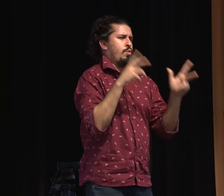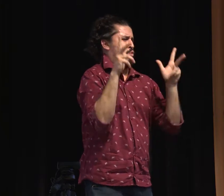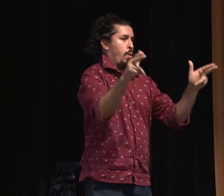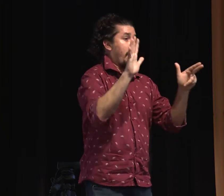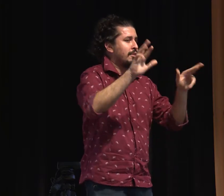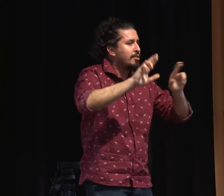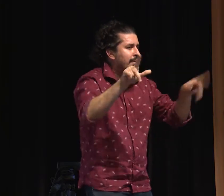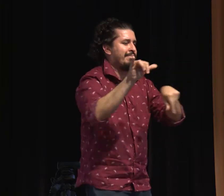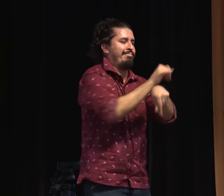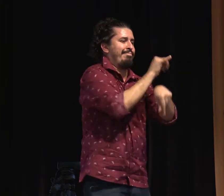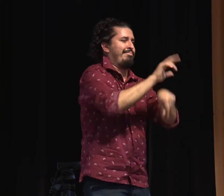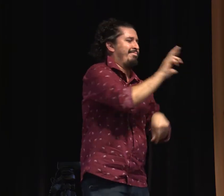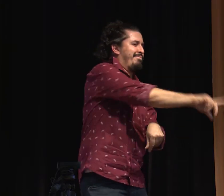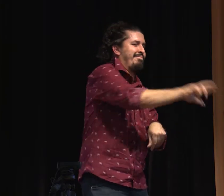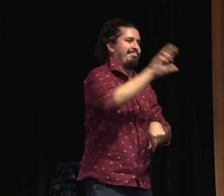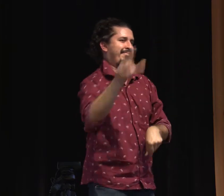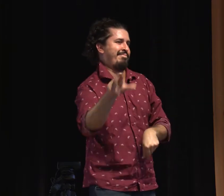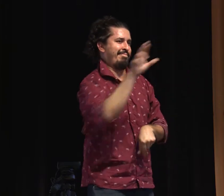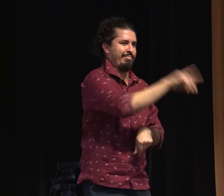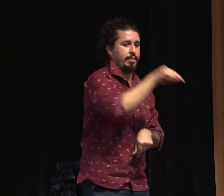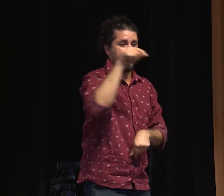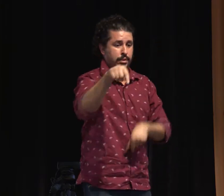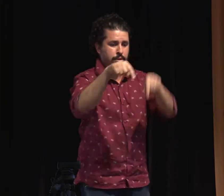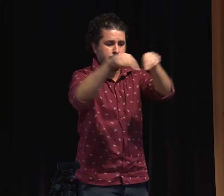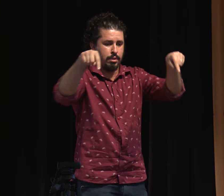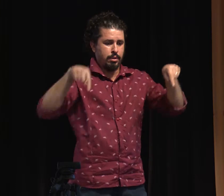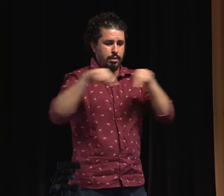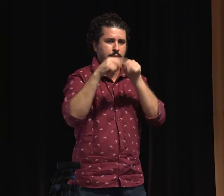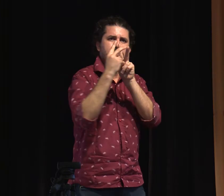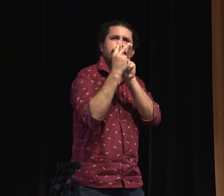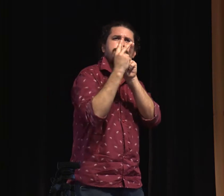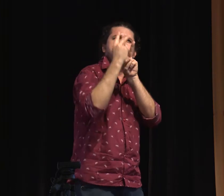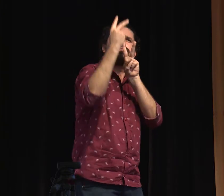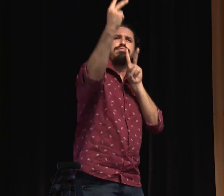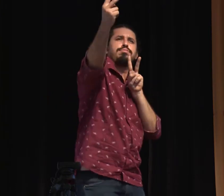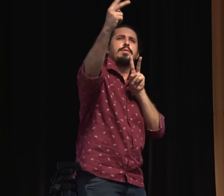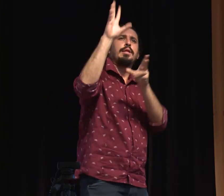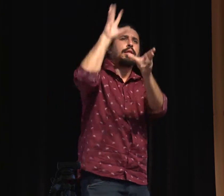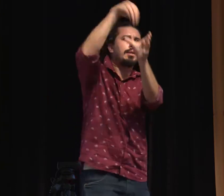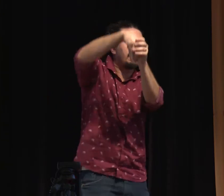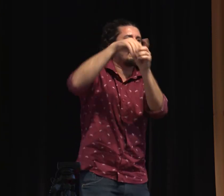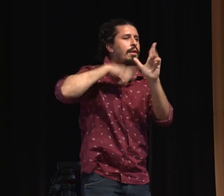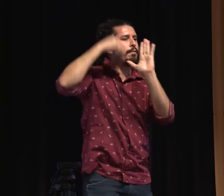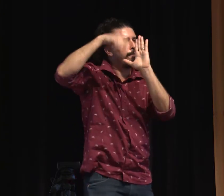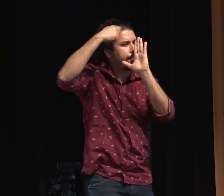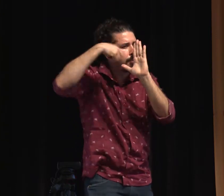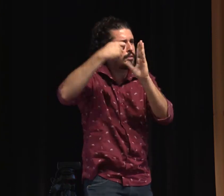Isso aconteceu da mesma forma com vocês, mas são estratégias diferentes. A matéria é a mesma, só com estratégias diferentes. O ensino é à distância, é